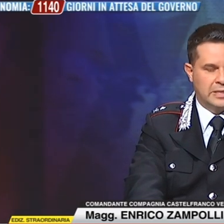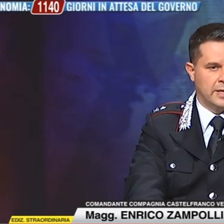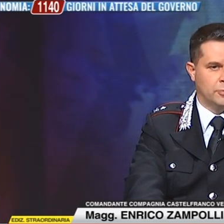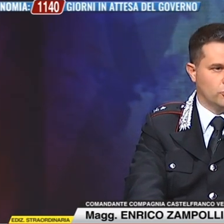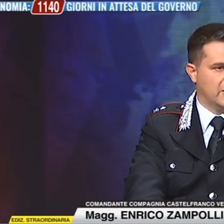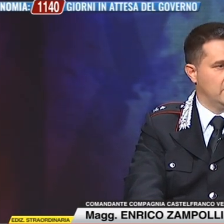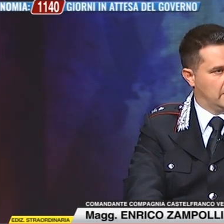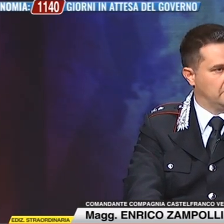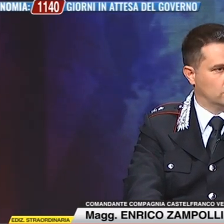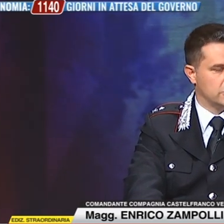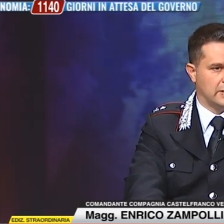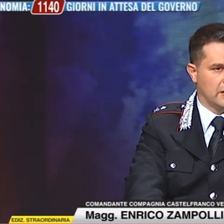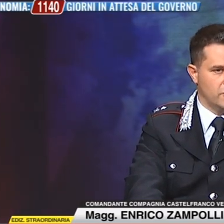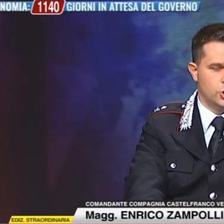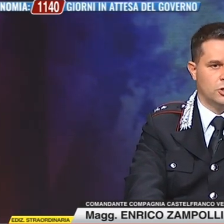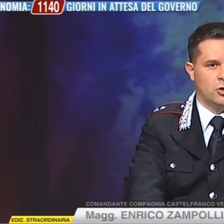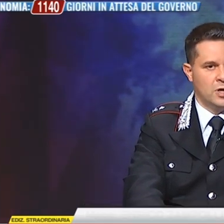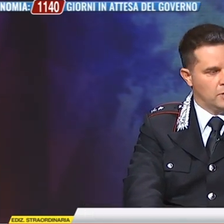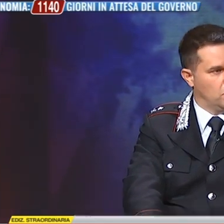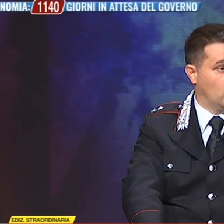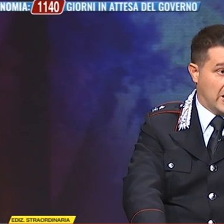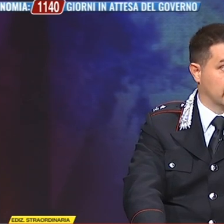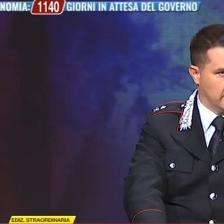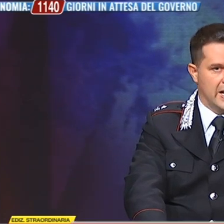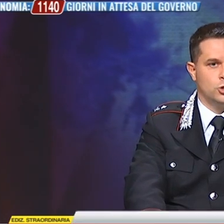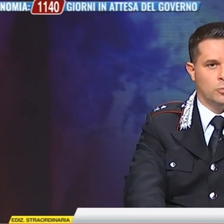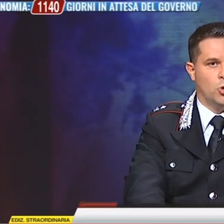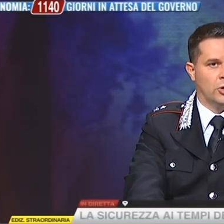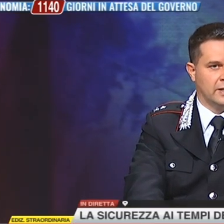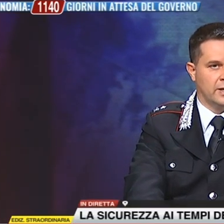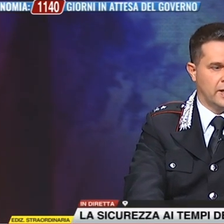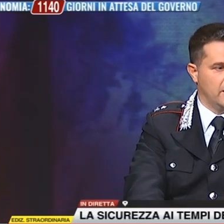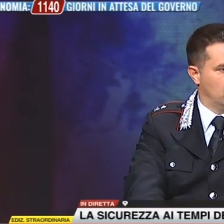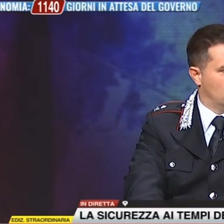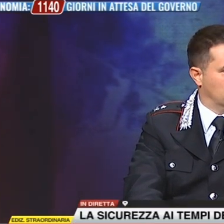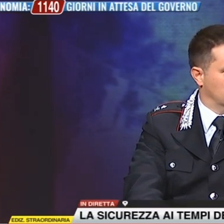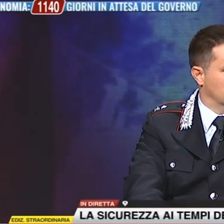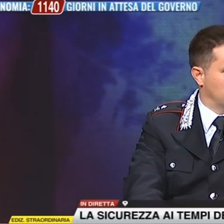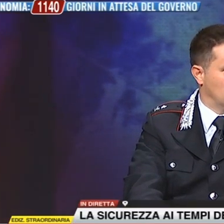periodi di maltempo dove il manto stradale viscido o anche il ghiaccio può rendere